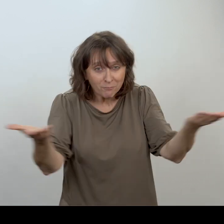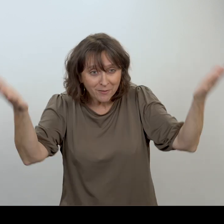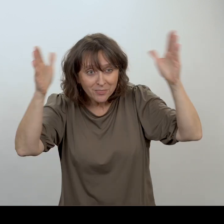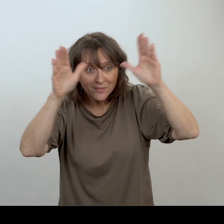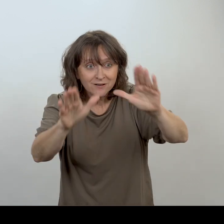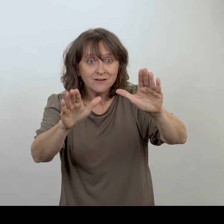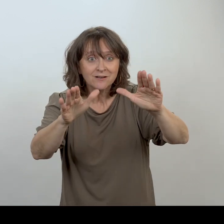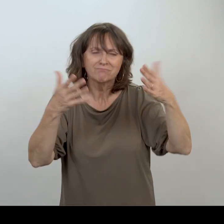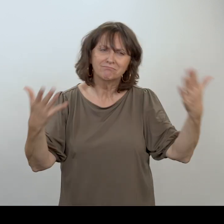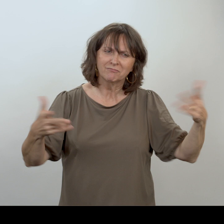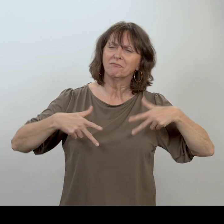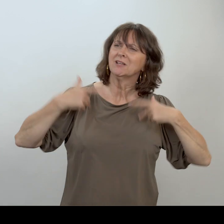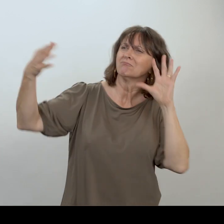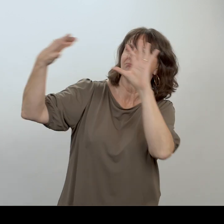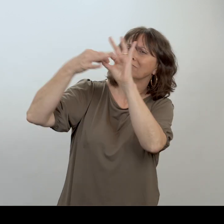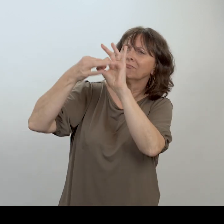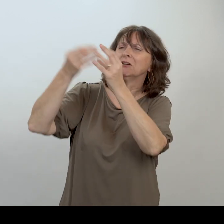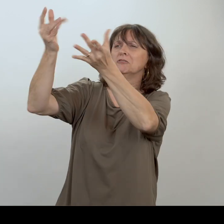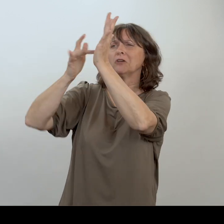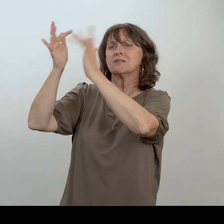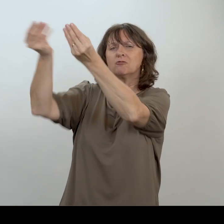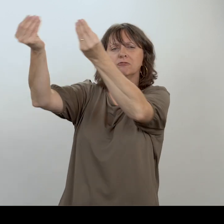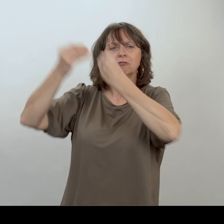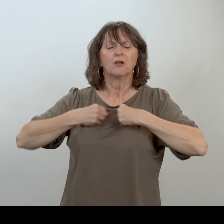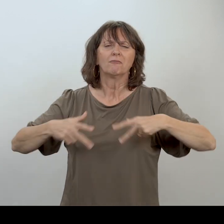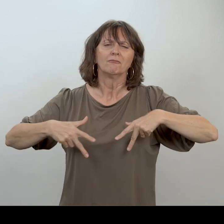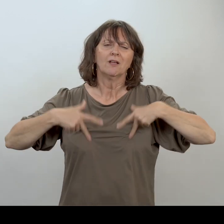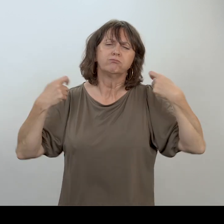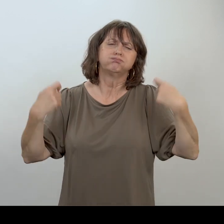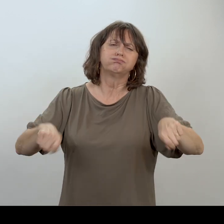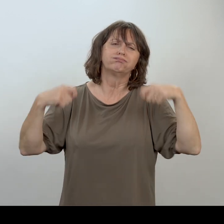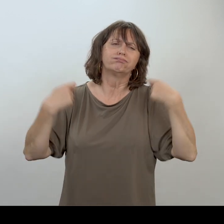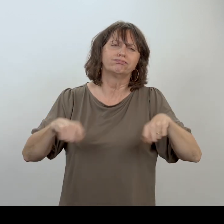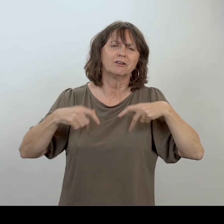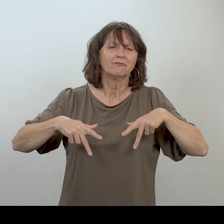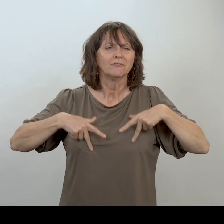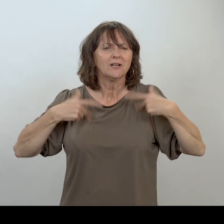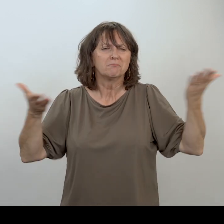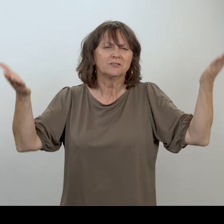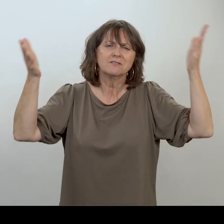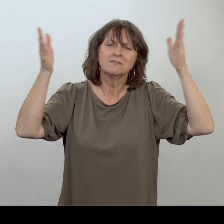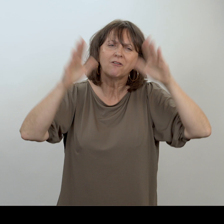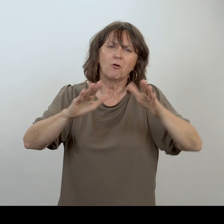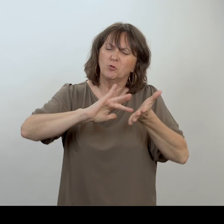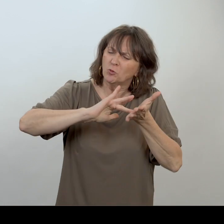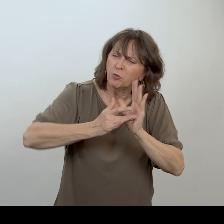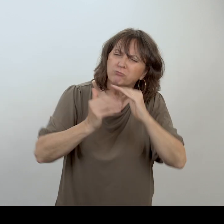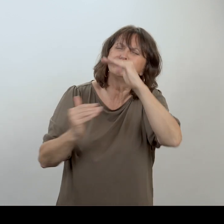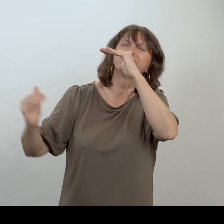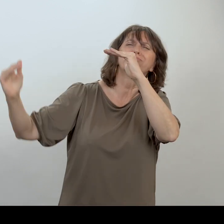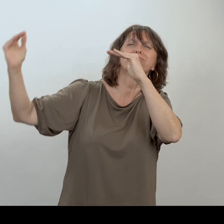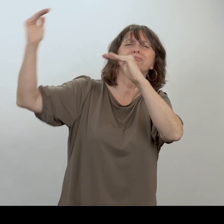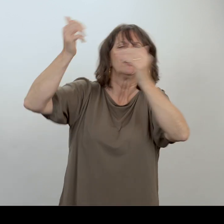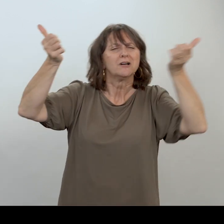cette bénédiction? La vie en abondance avec le Seigneur Jésus? La vie à toujours? C'est la bénédiction